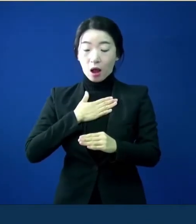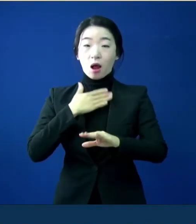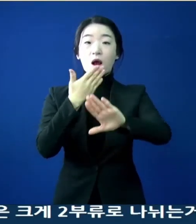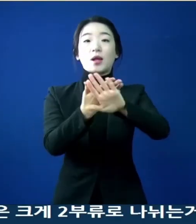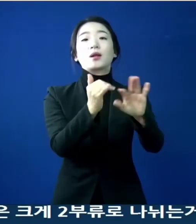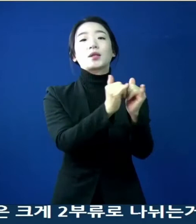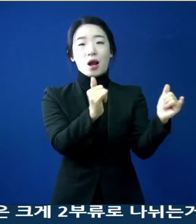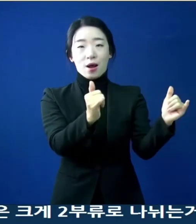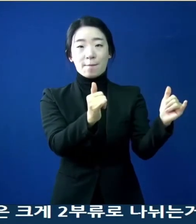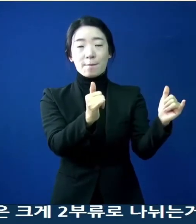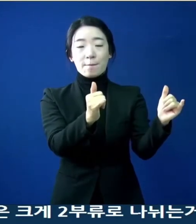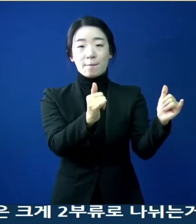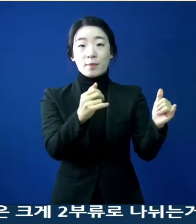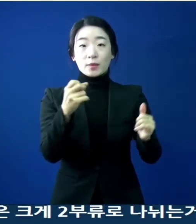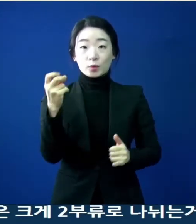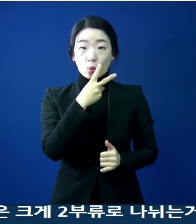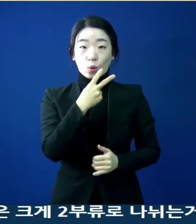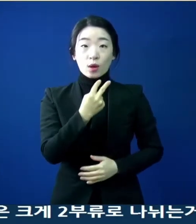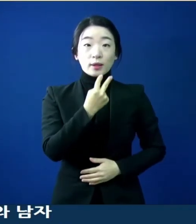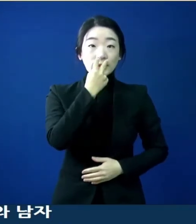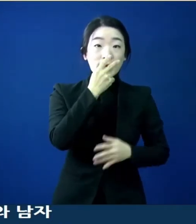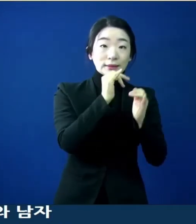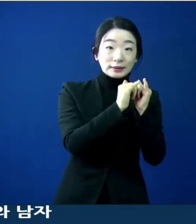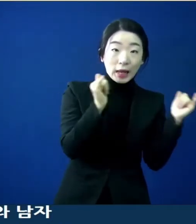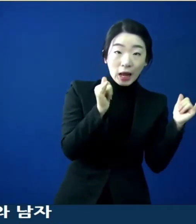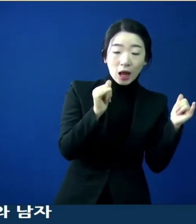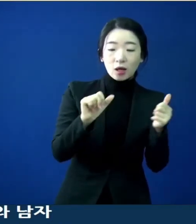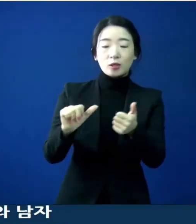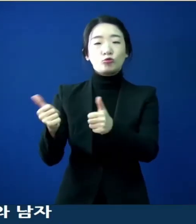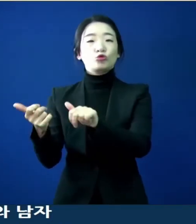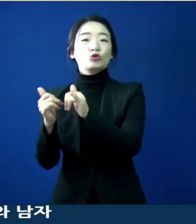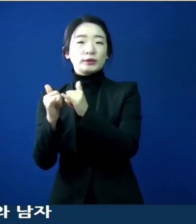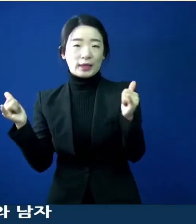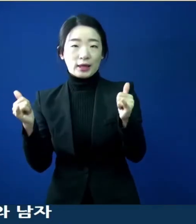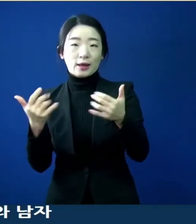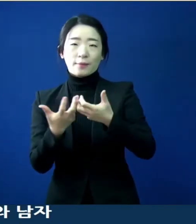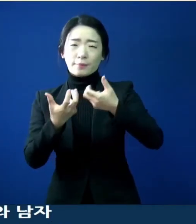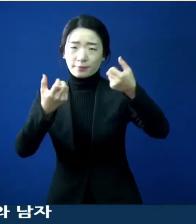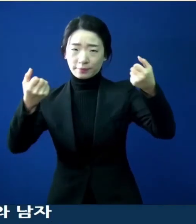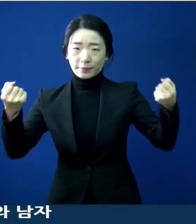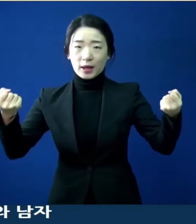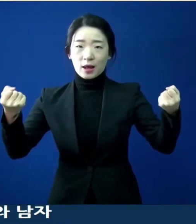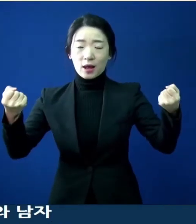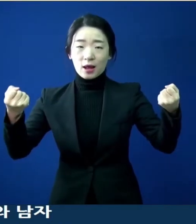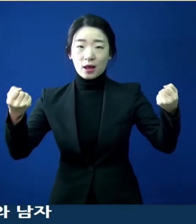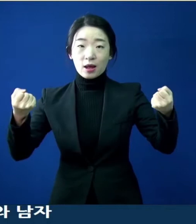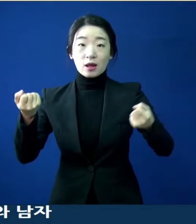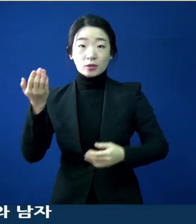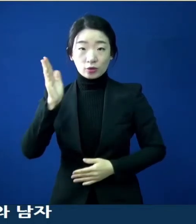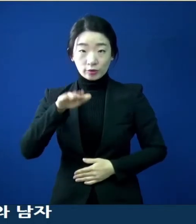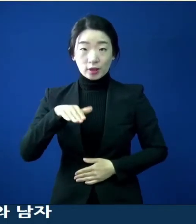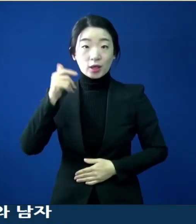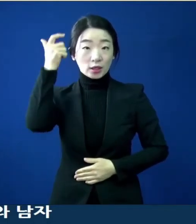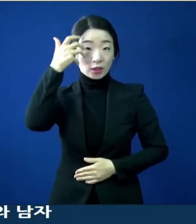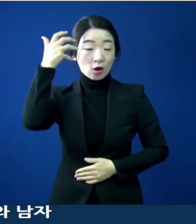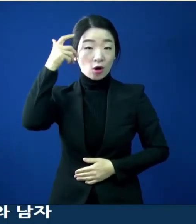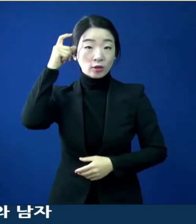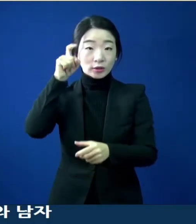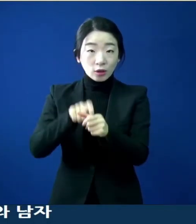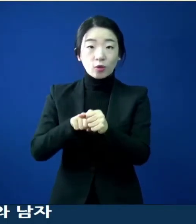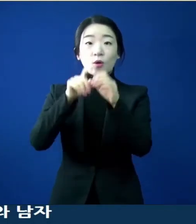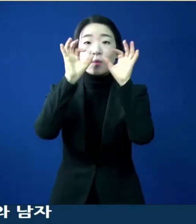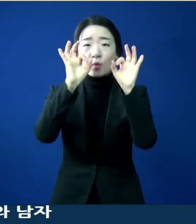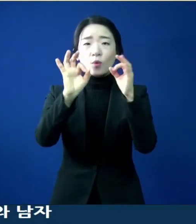같습니다. 좀 더 크게는 산자와 죽은 자 나눌 수 있는데, 영적으로 보면 예수님을 영접한